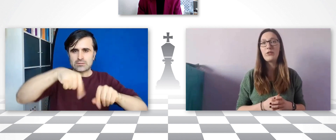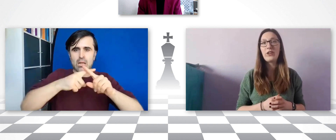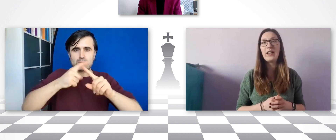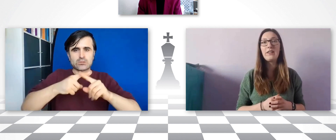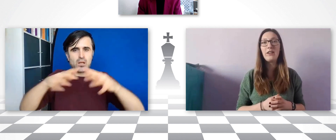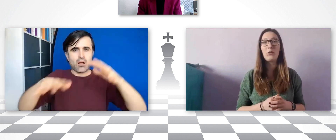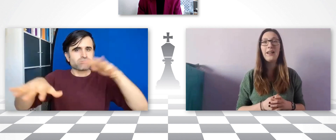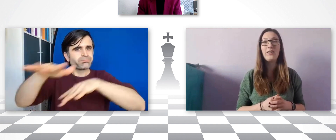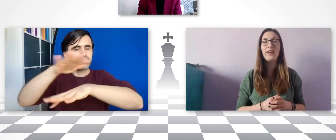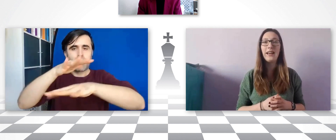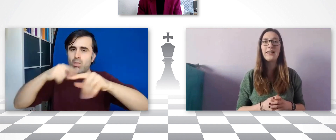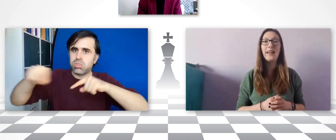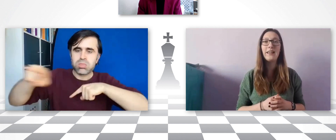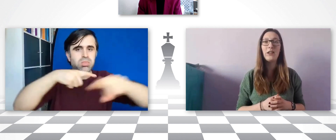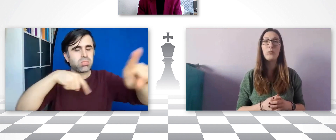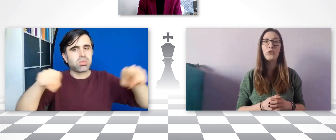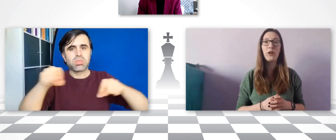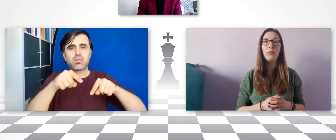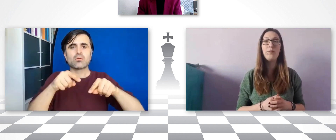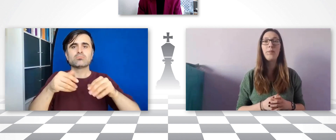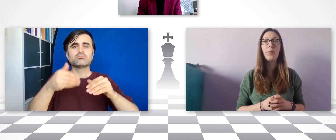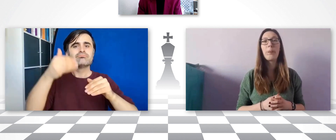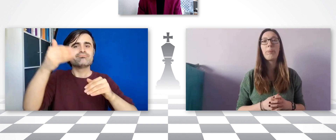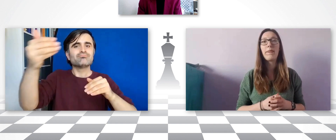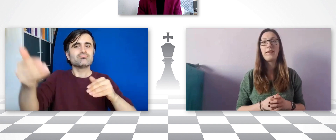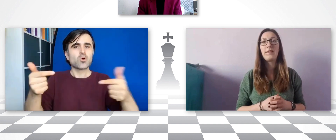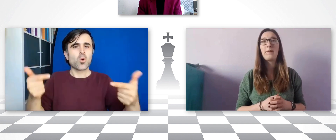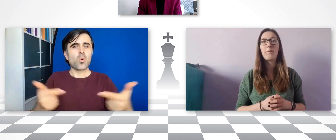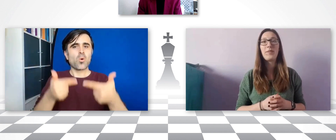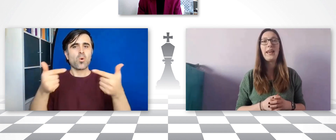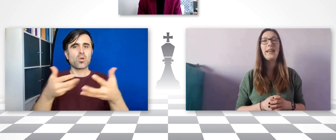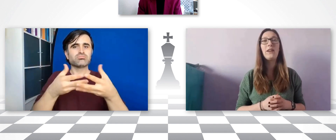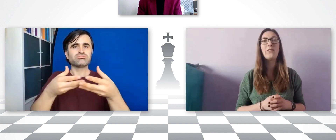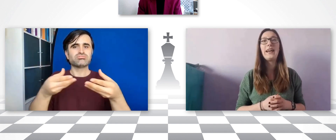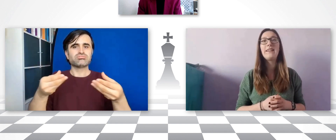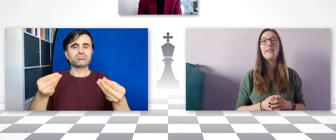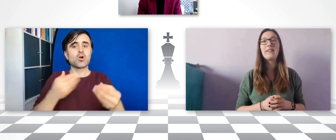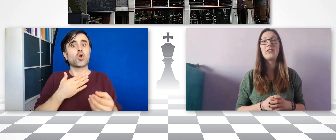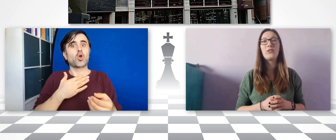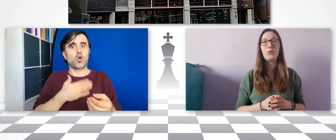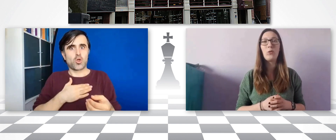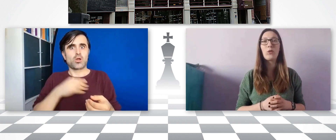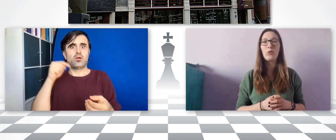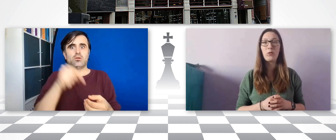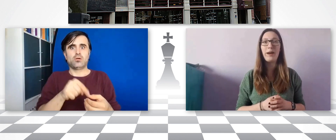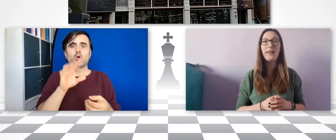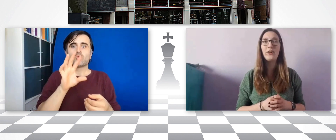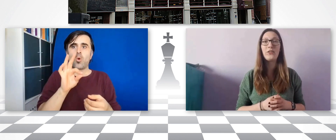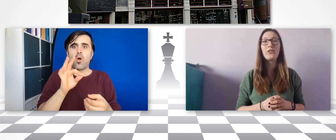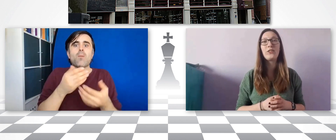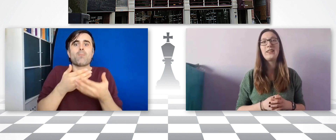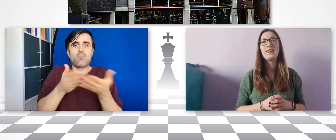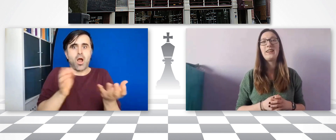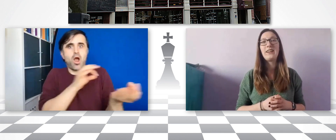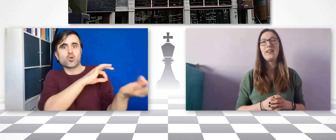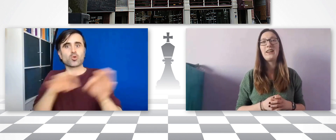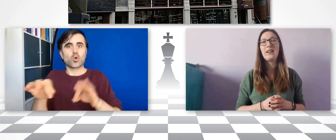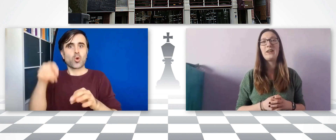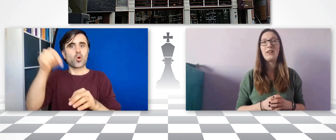12 verschillende locaties aangedaan in Amsterdam. En uiteindelijk, toen de oorlog voorbij was,